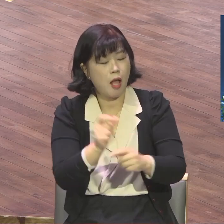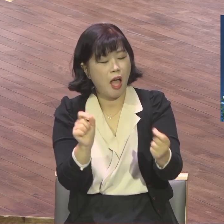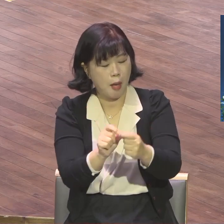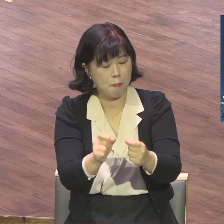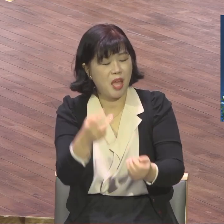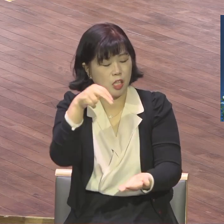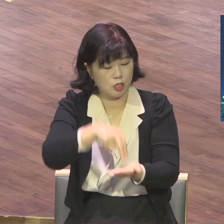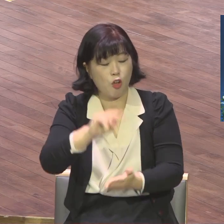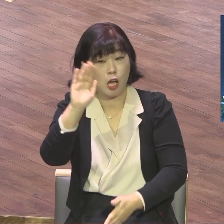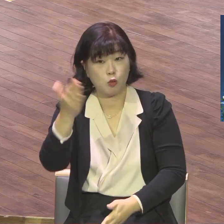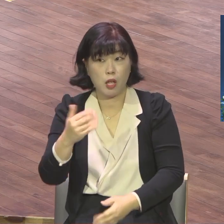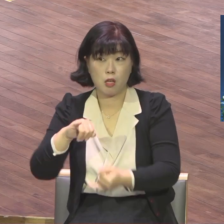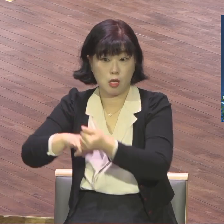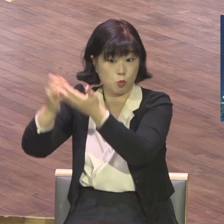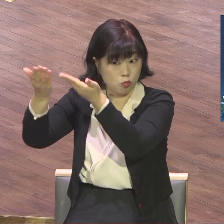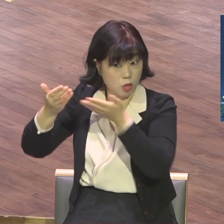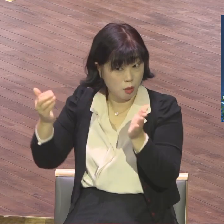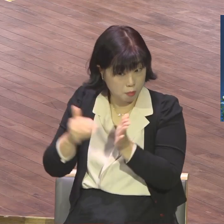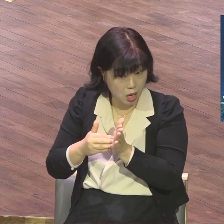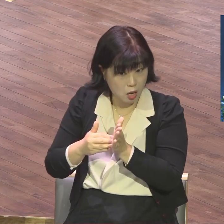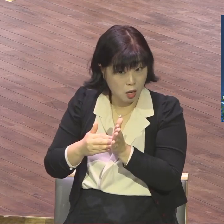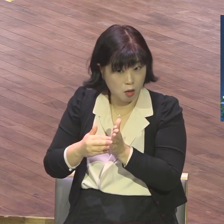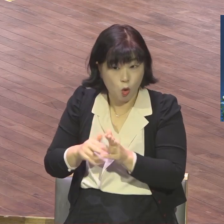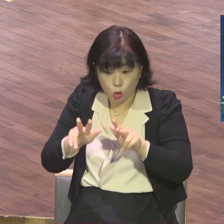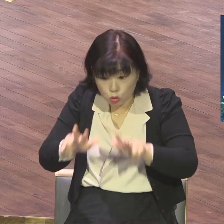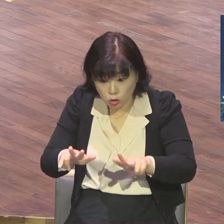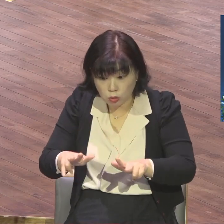완거예요. 그런데 그의 모습은